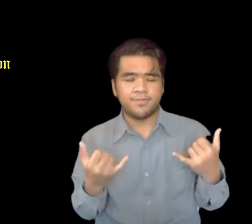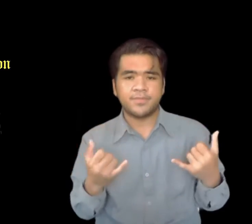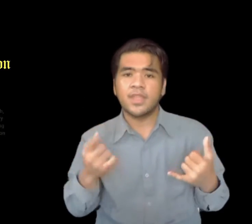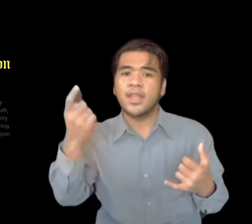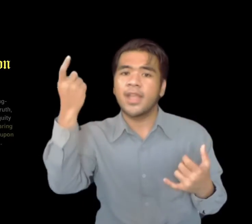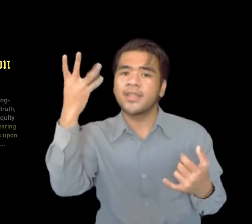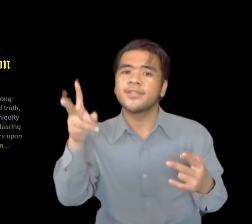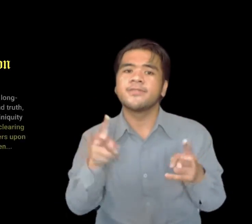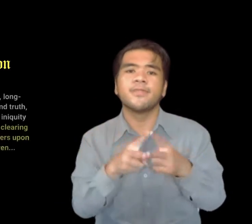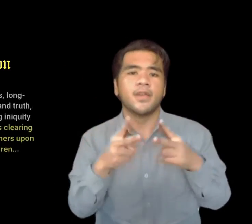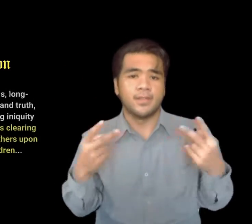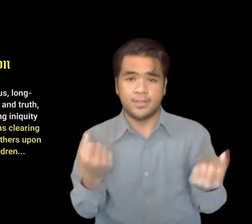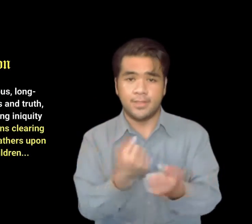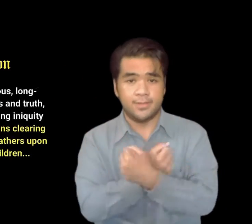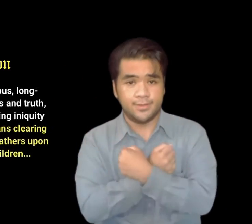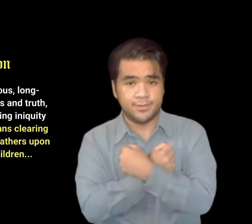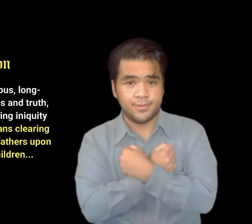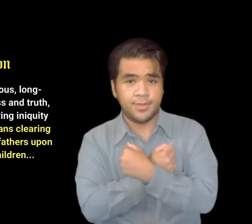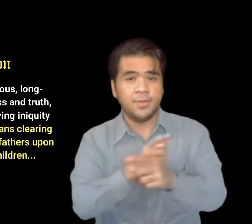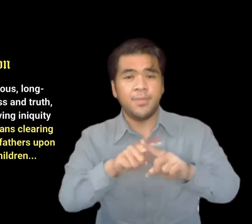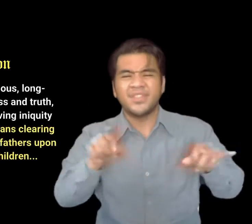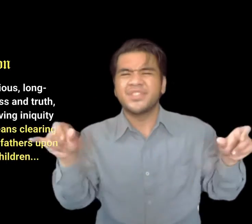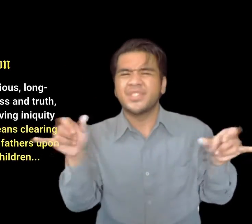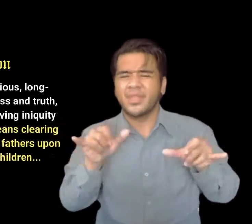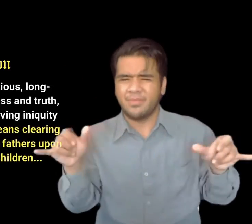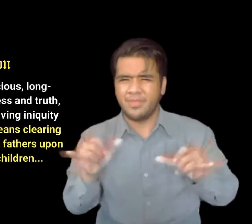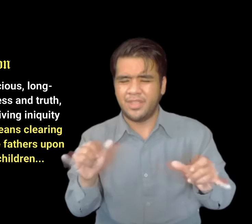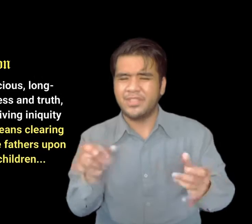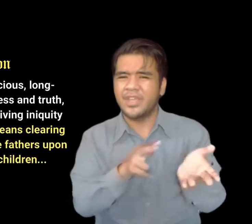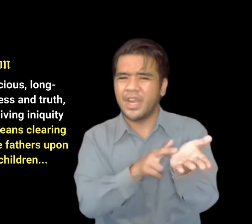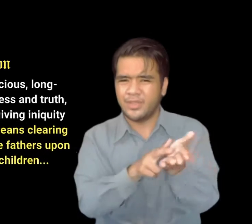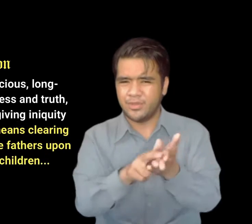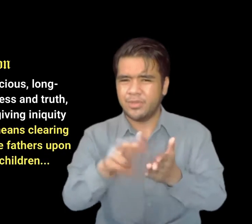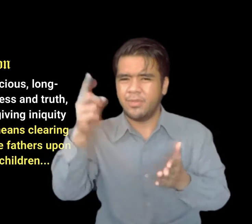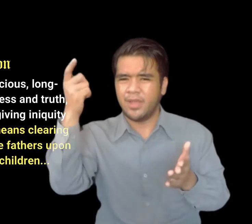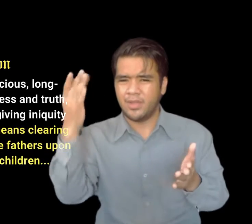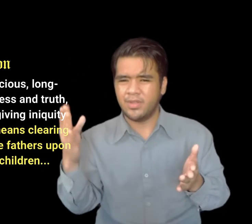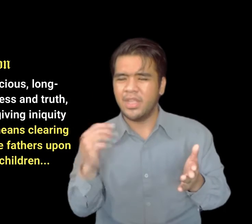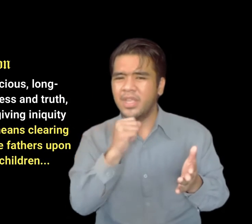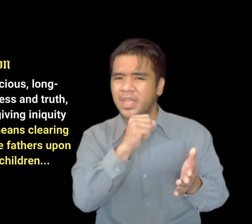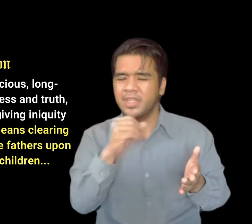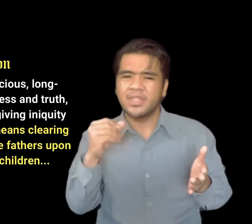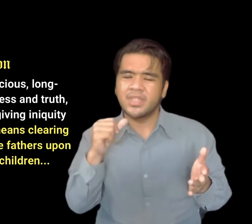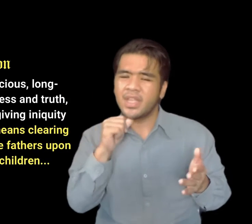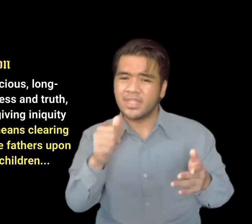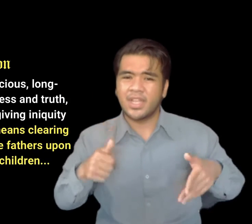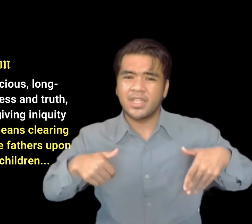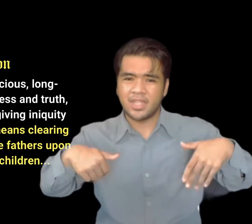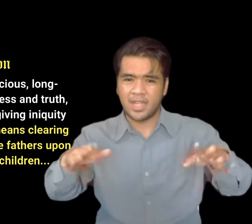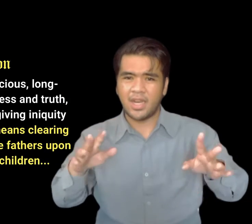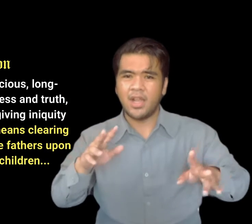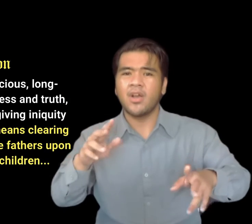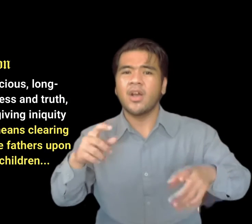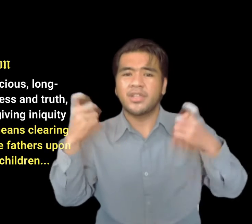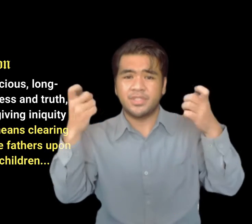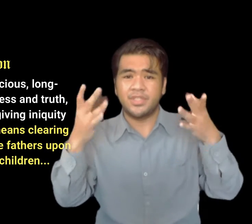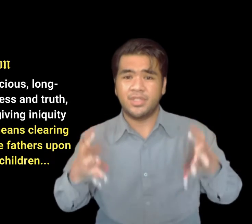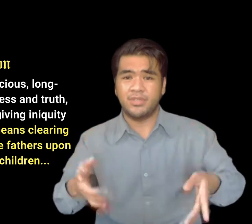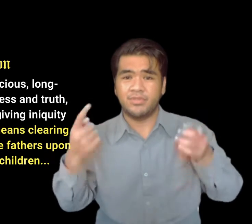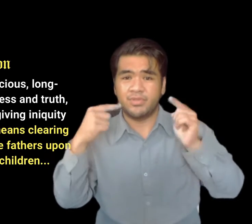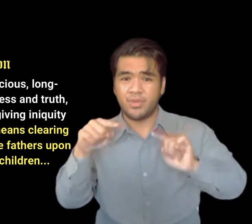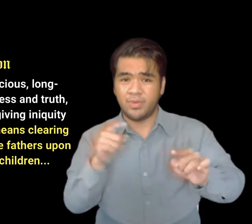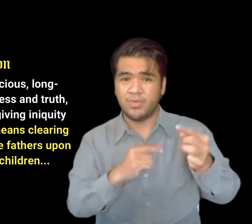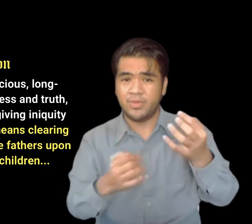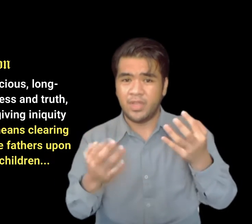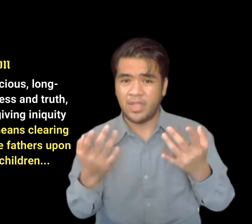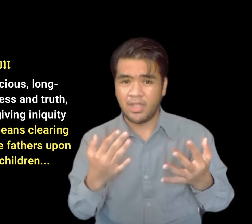lamang. Mga kapatid, ang Diyos po ay mapagmahal, ngunit siya rin ay isang makatuwirang hukom at hindi niya hahayaan na ang